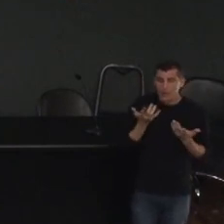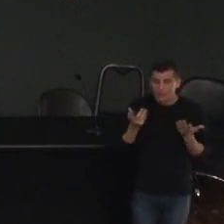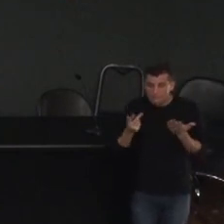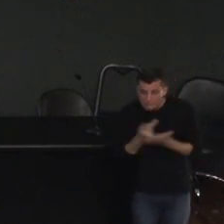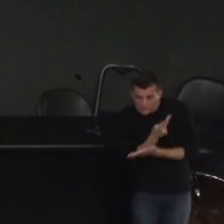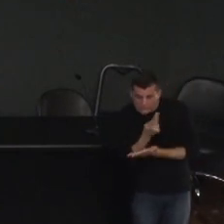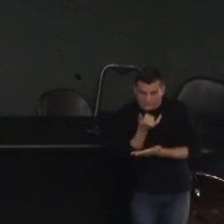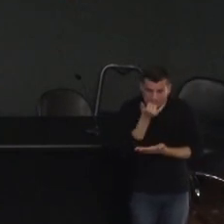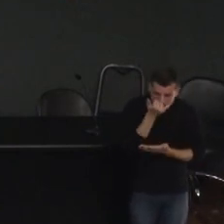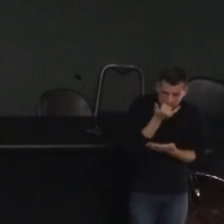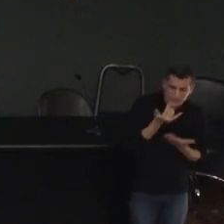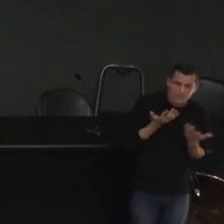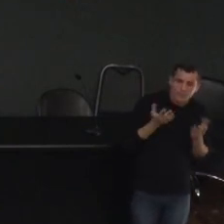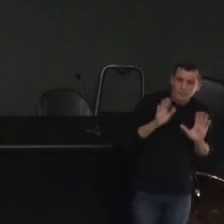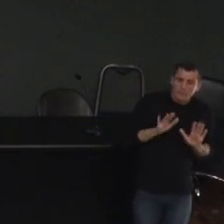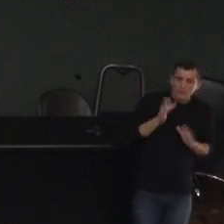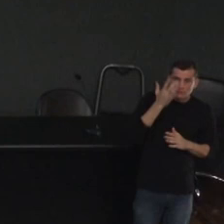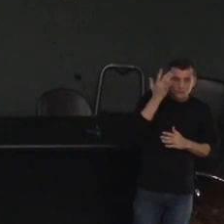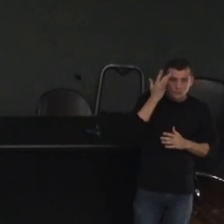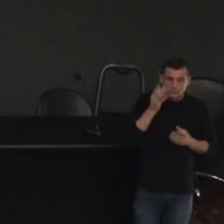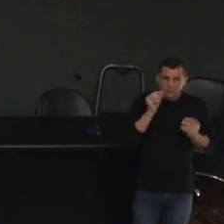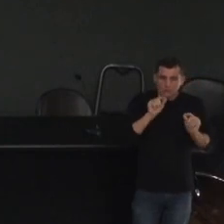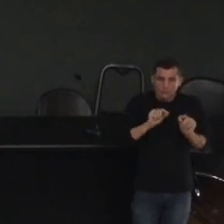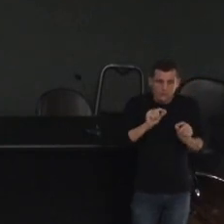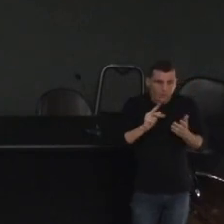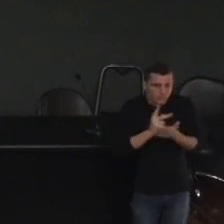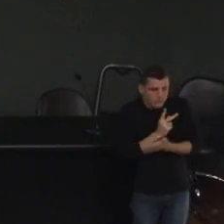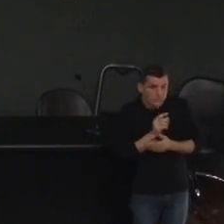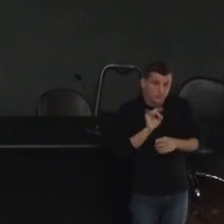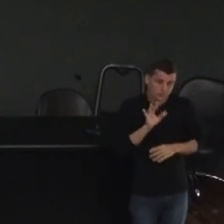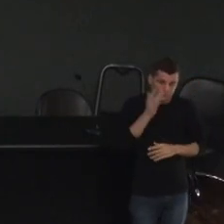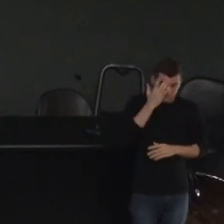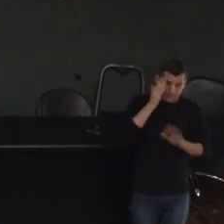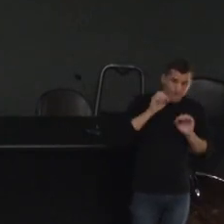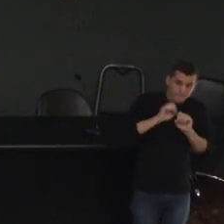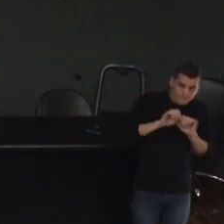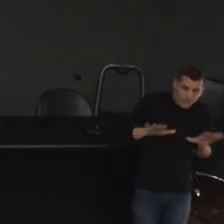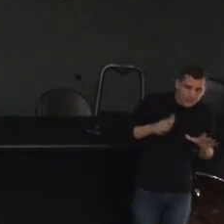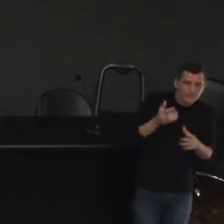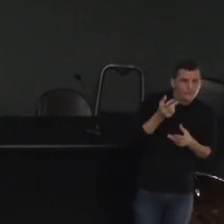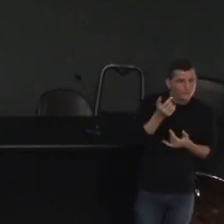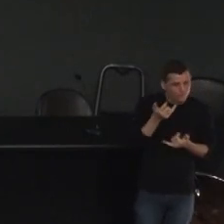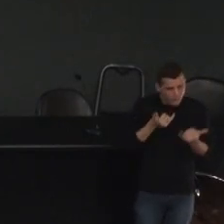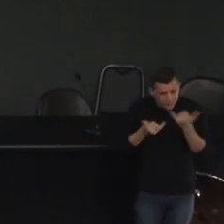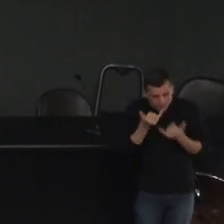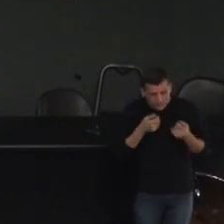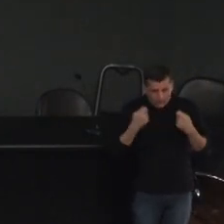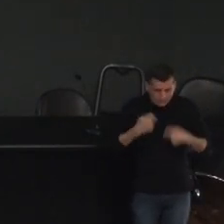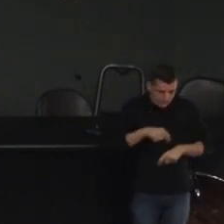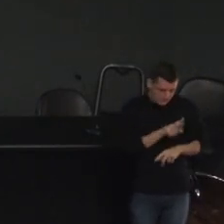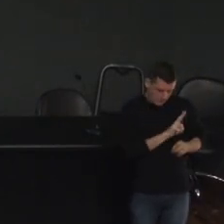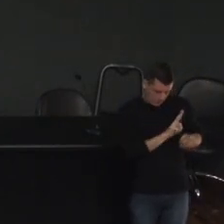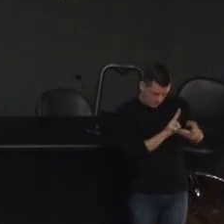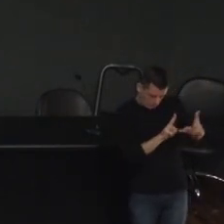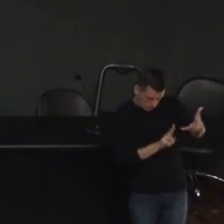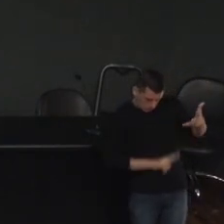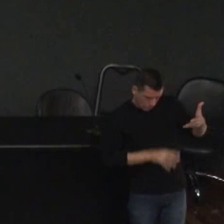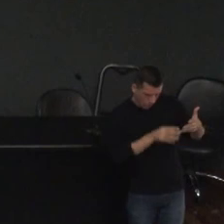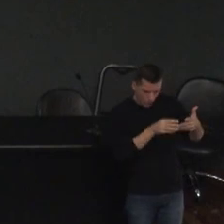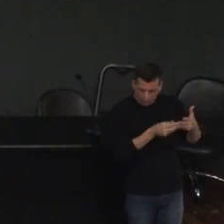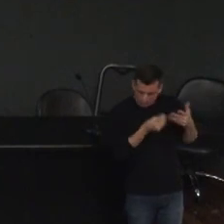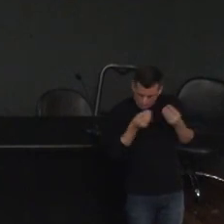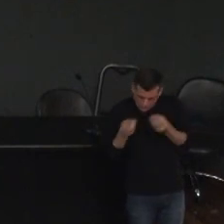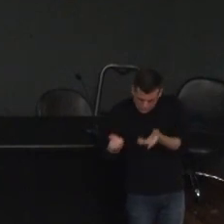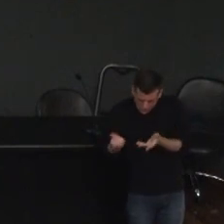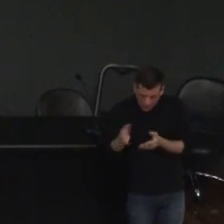quais são as consequências desse incidente perfeito não excelente não não não não nos três dias